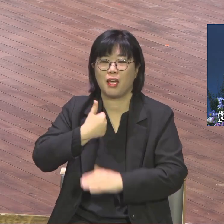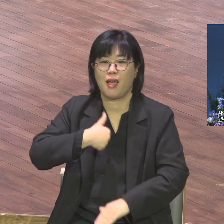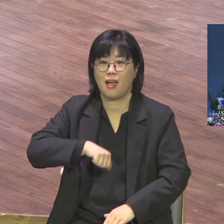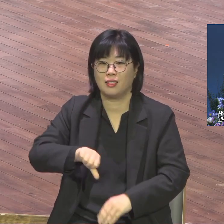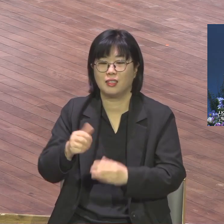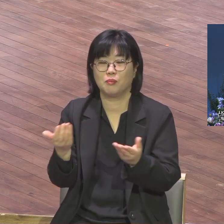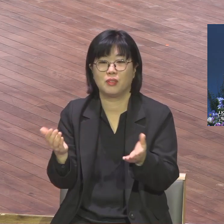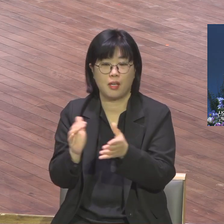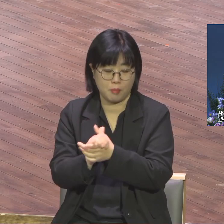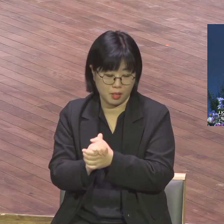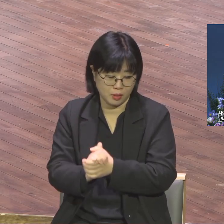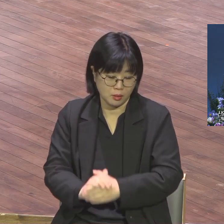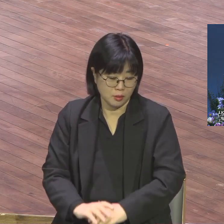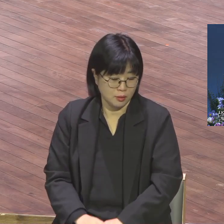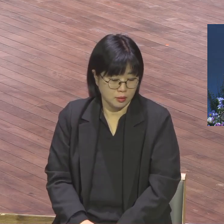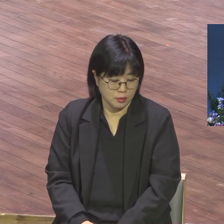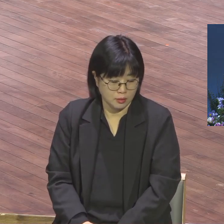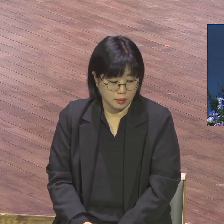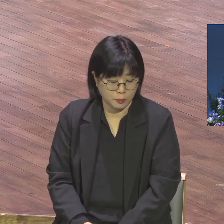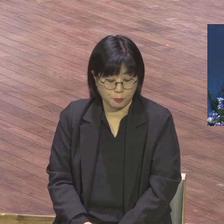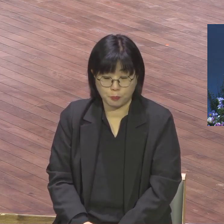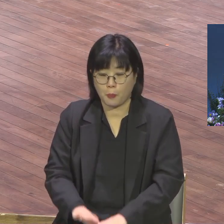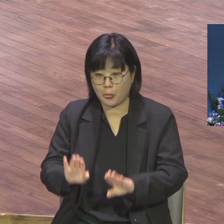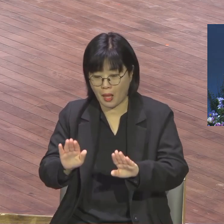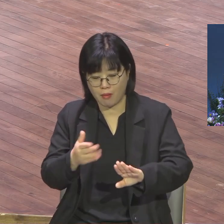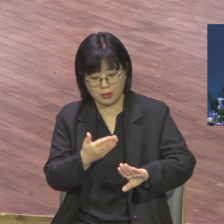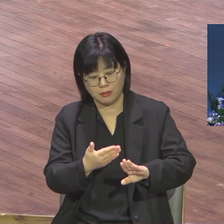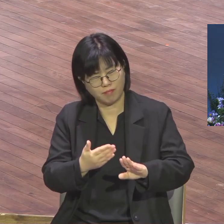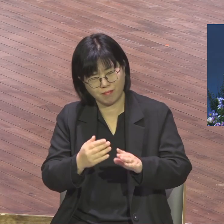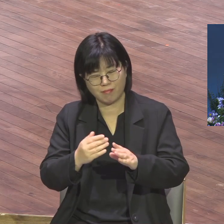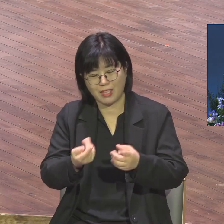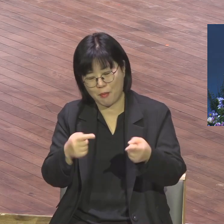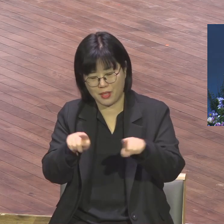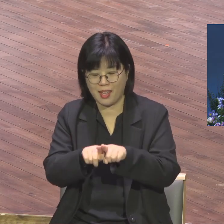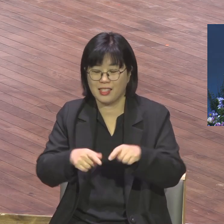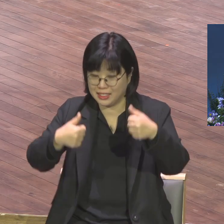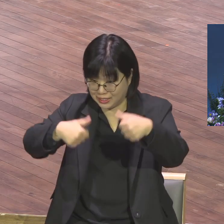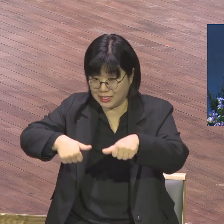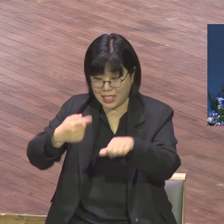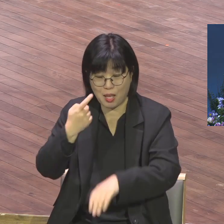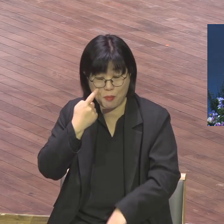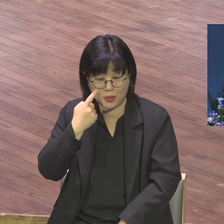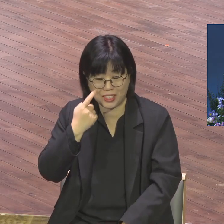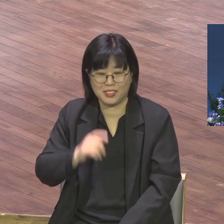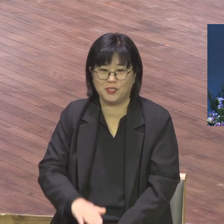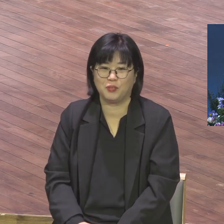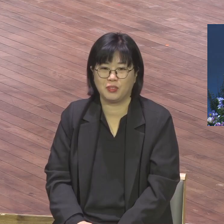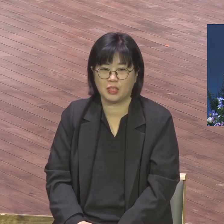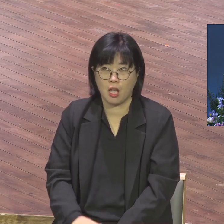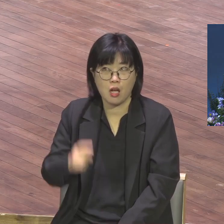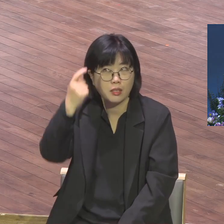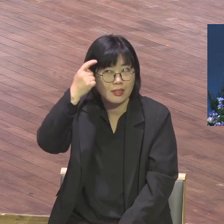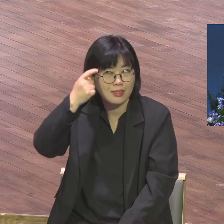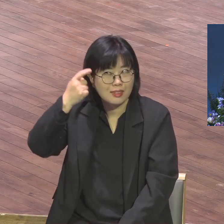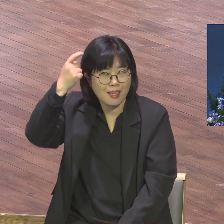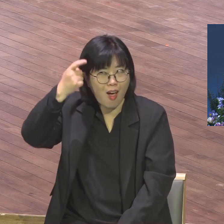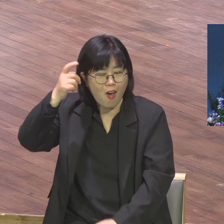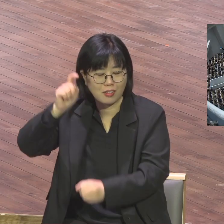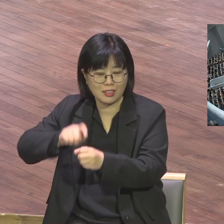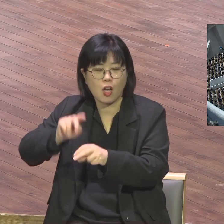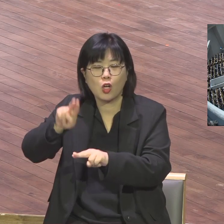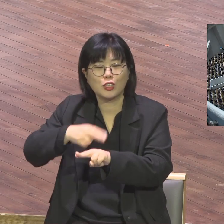아들이십니다. 아멘. 해외 성도들 같이 서로 인사합시다. 영적 선물을 누립시다.